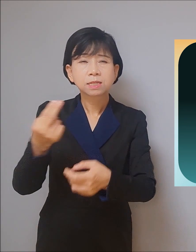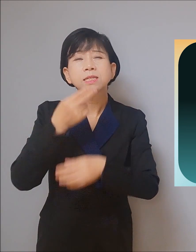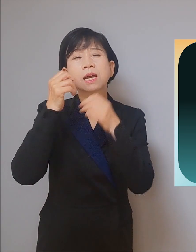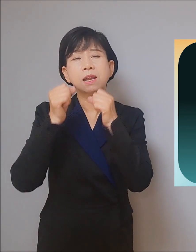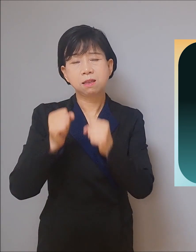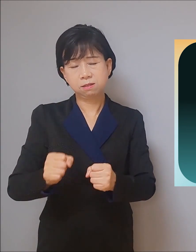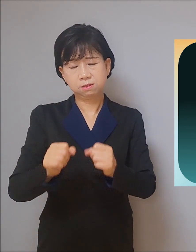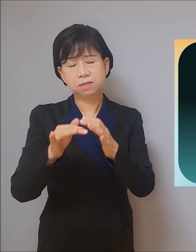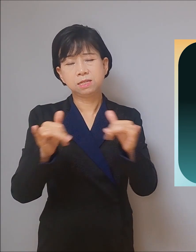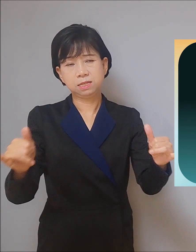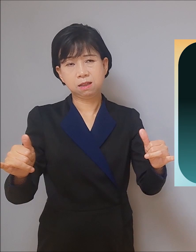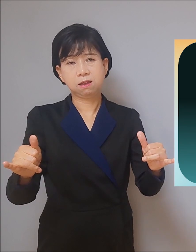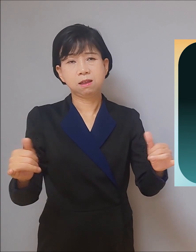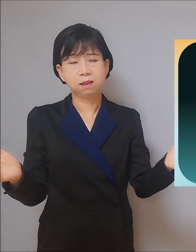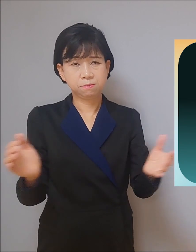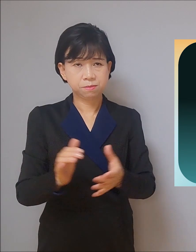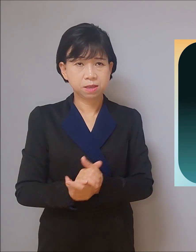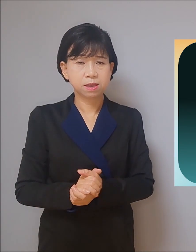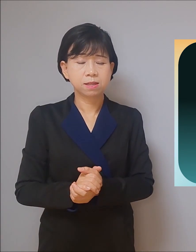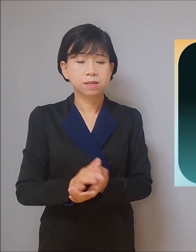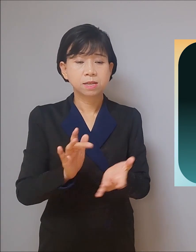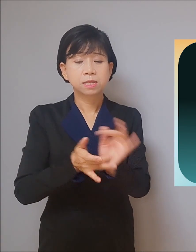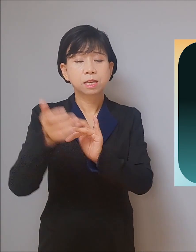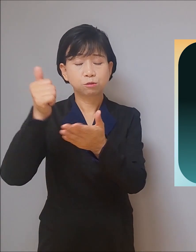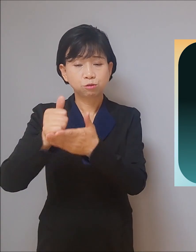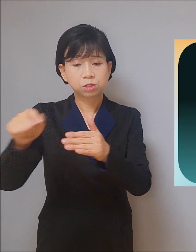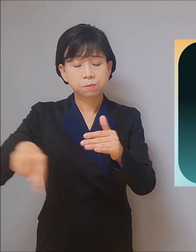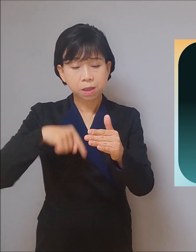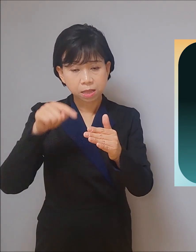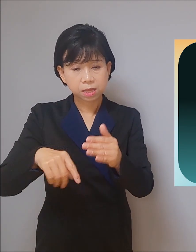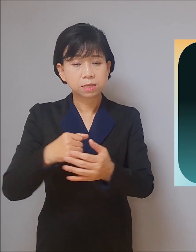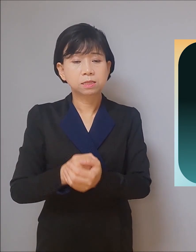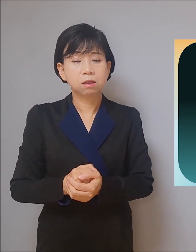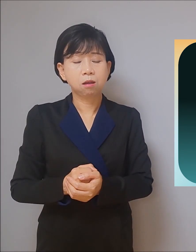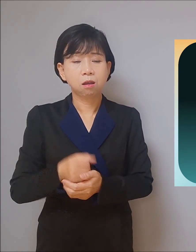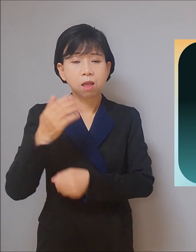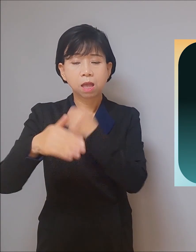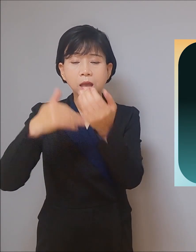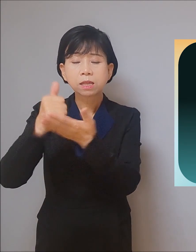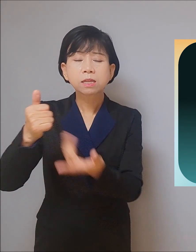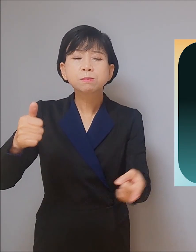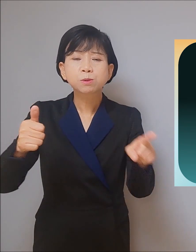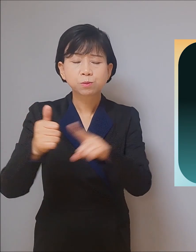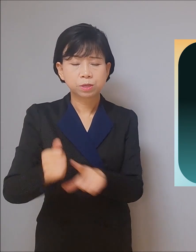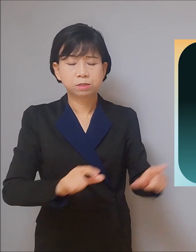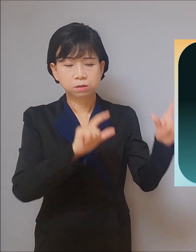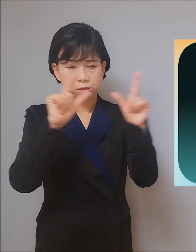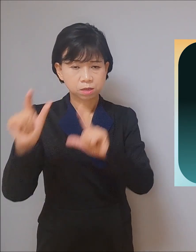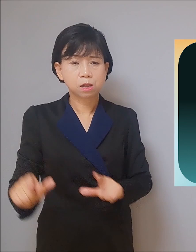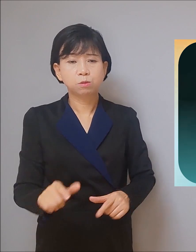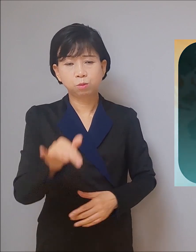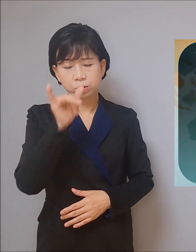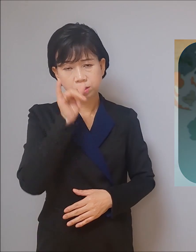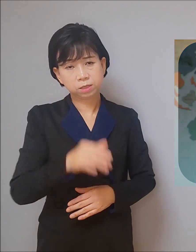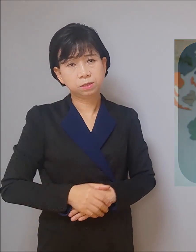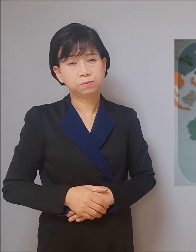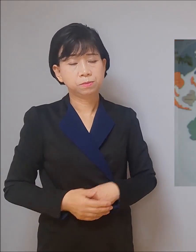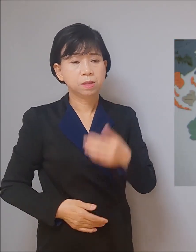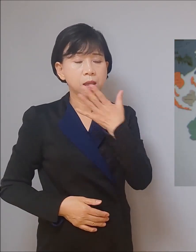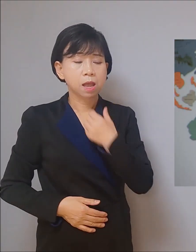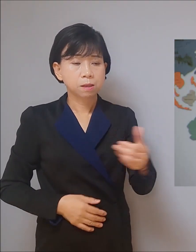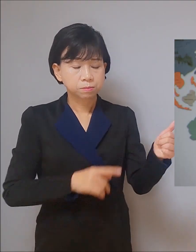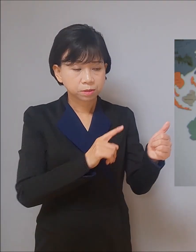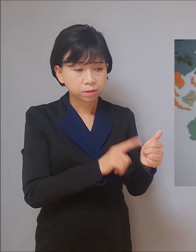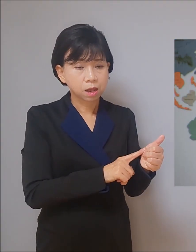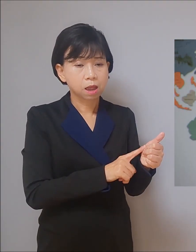자로 여길지어다. 아멘. 예수님 안에서 하나님을 위해 살고 있는 사람입니다. 물론 아브라함, 야곱,